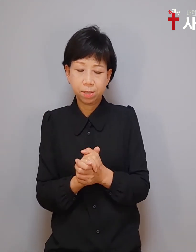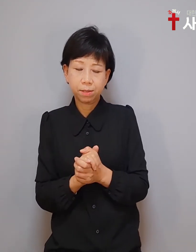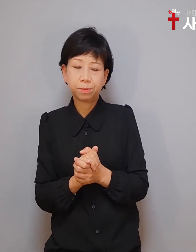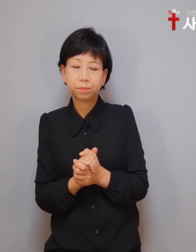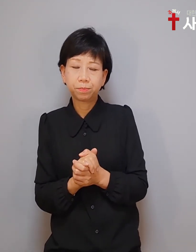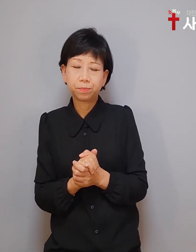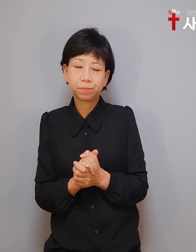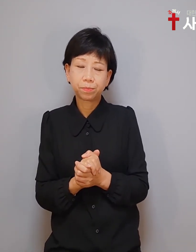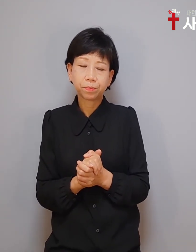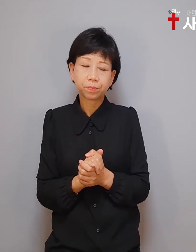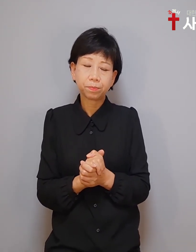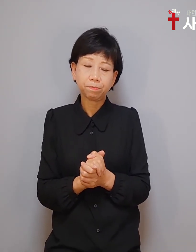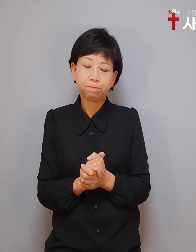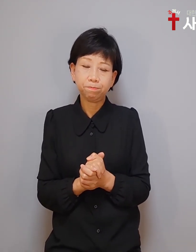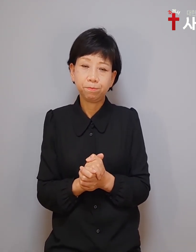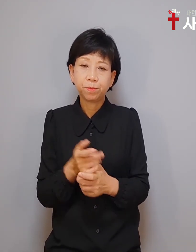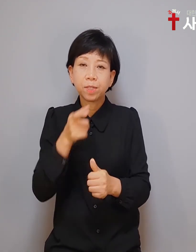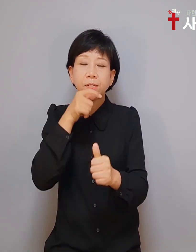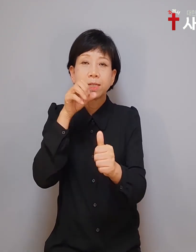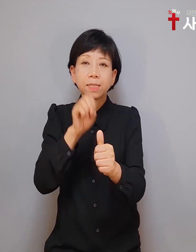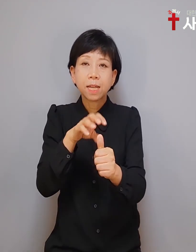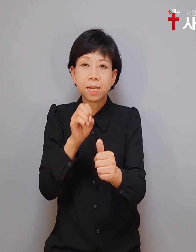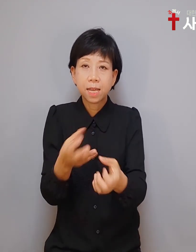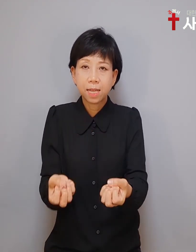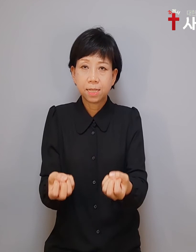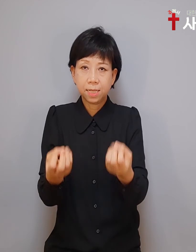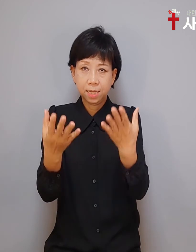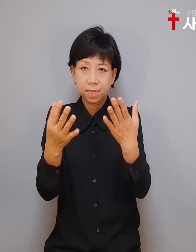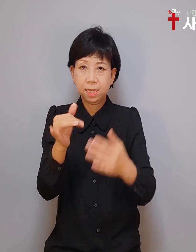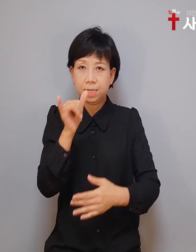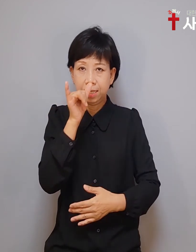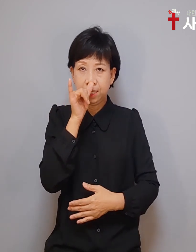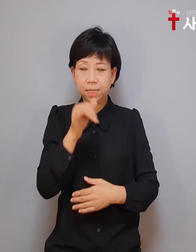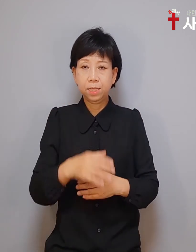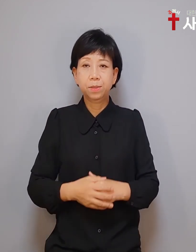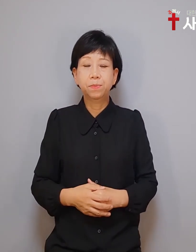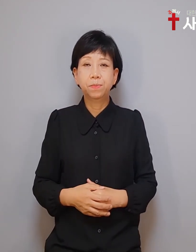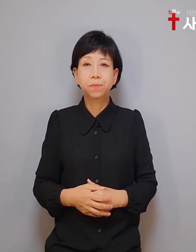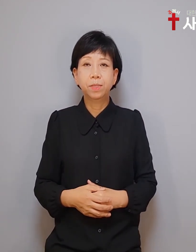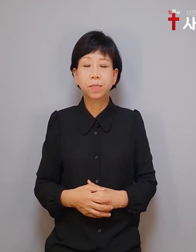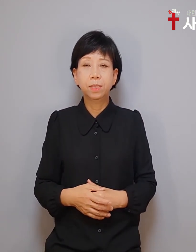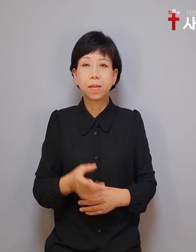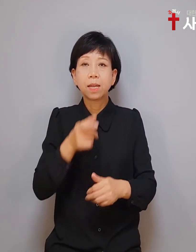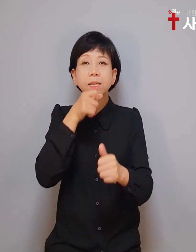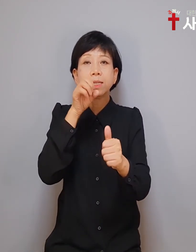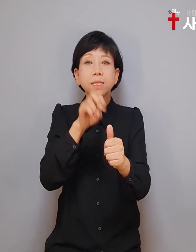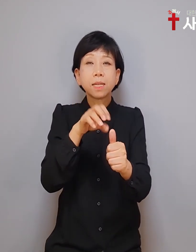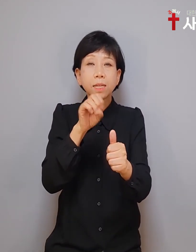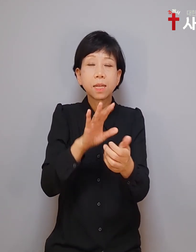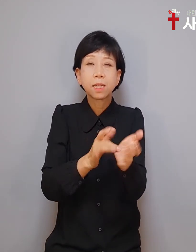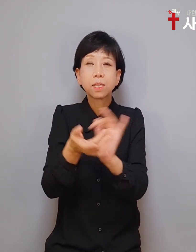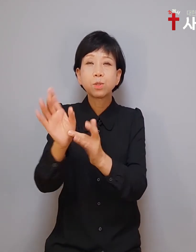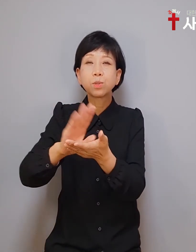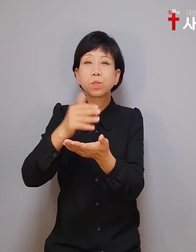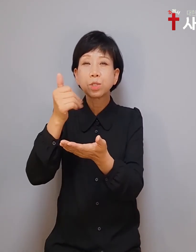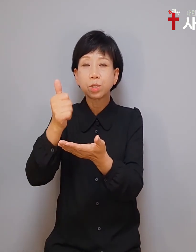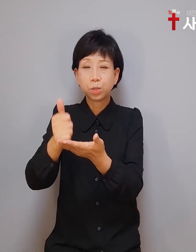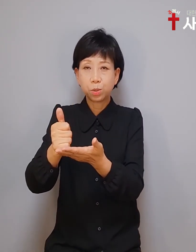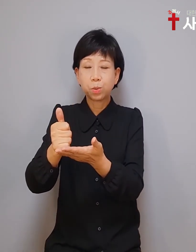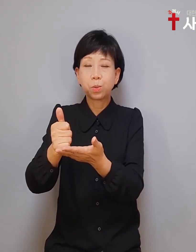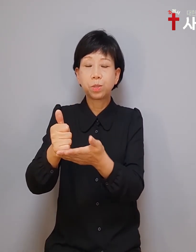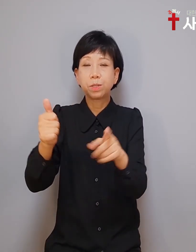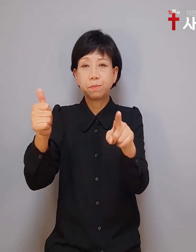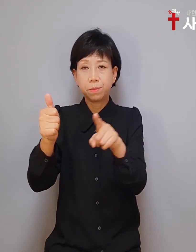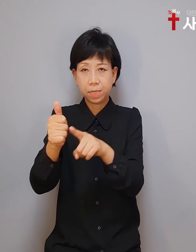아멘. 우리 이어서 세례식을 하도록 하겠습니다. 세례는 예수 그리스도를 자신의 구주로 믿는